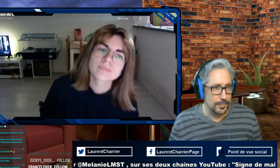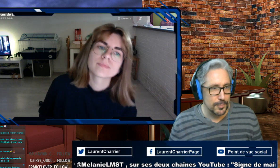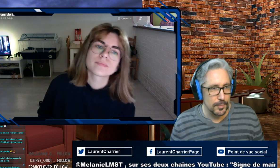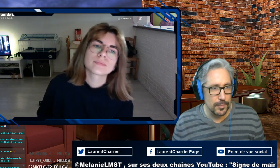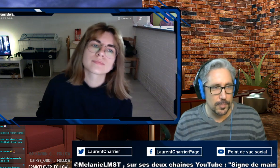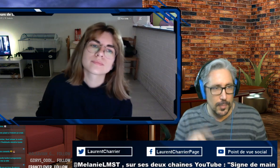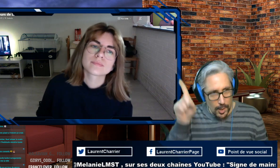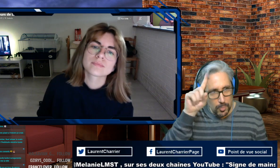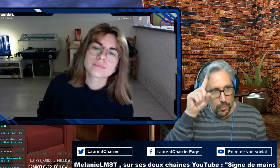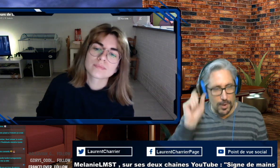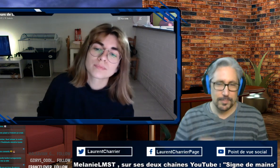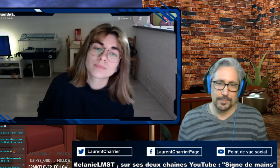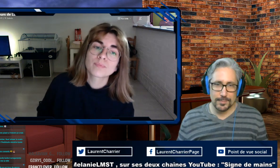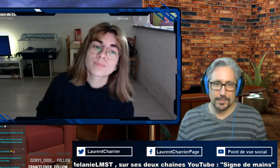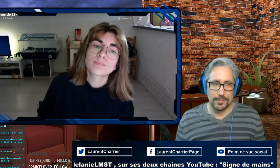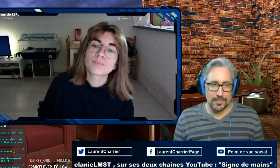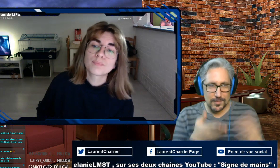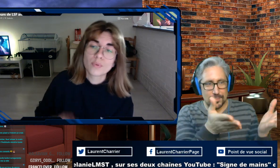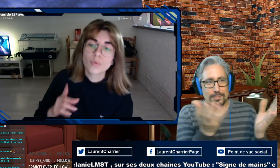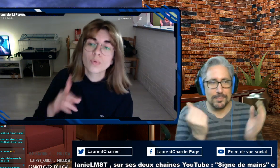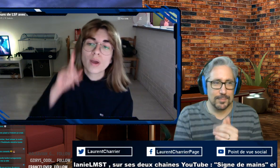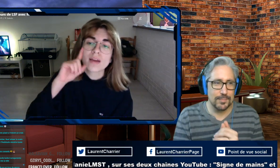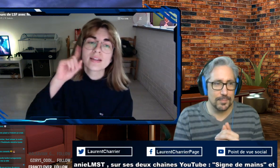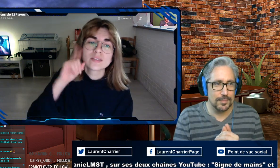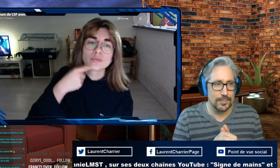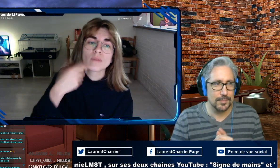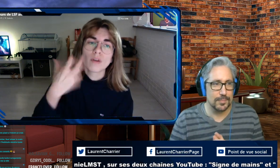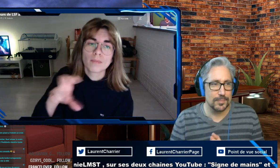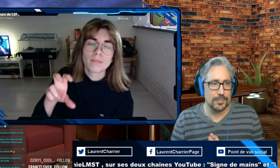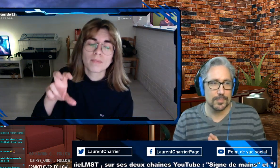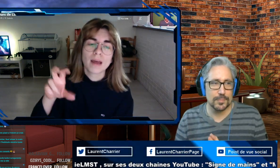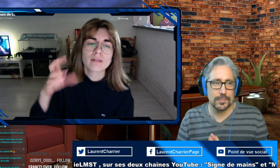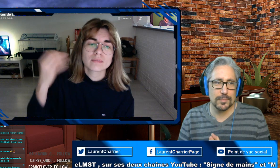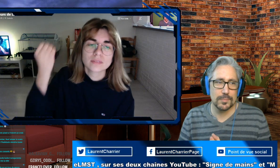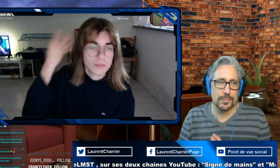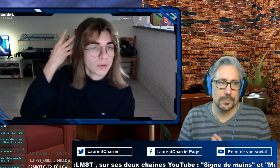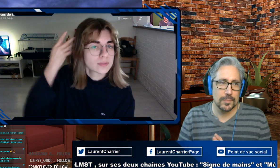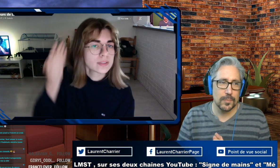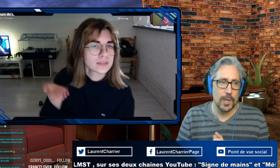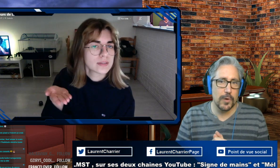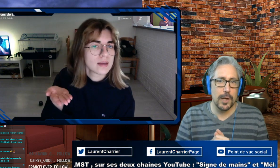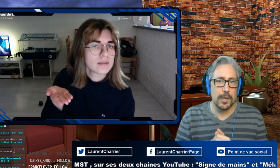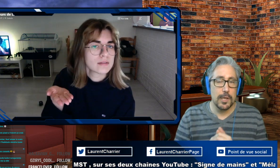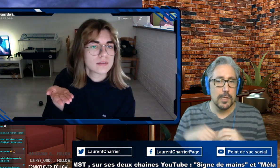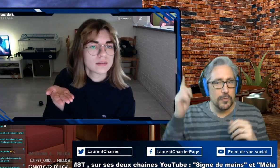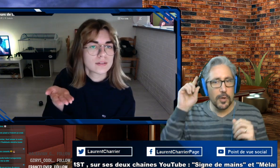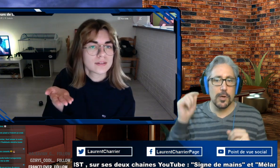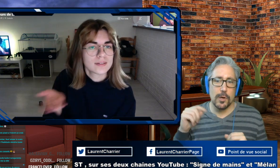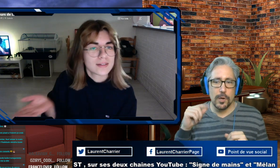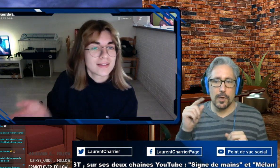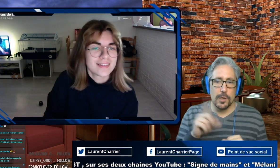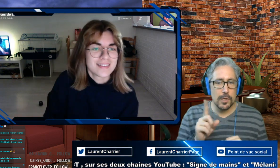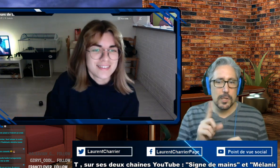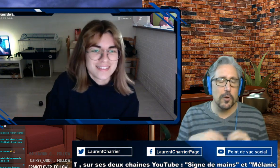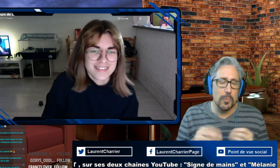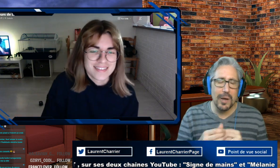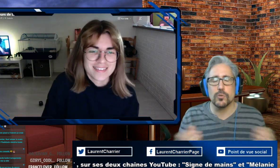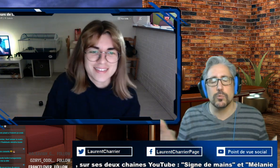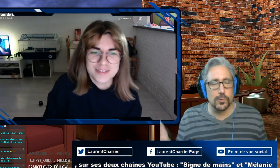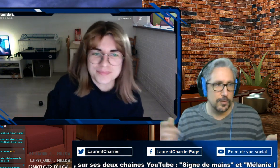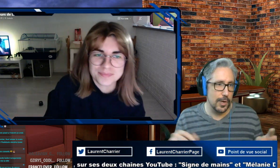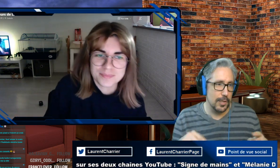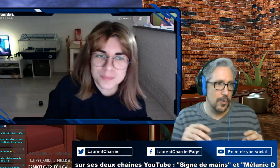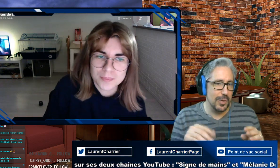pas. Pourquoi? Pourquoi les sourds ne veulent pas s'implanter, tout ça? Voilà, ils veulent